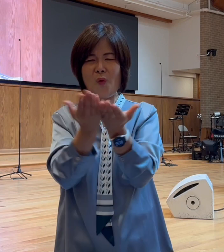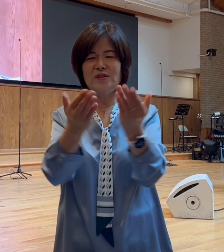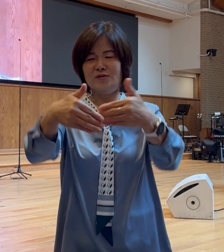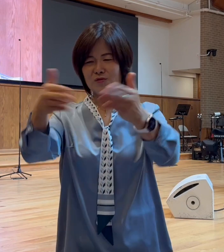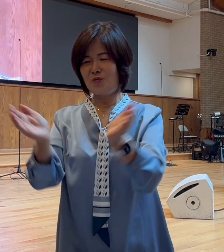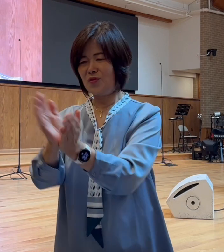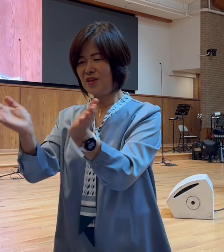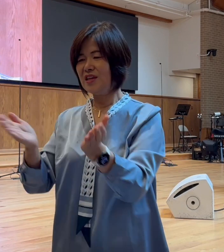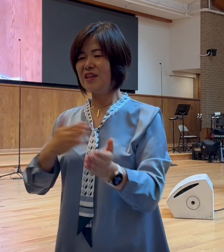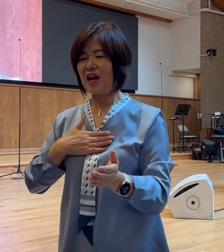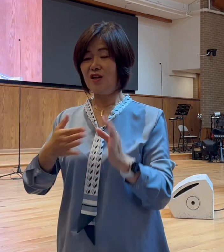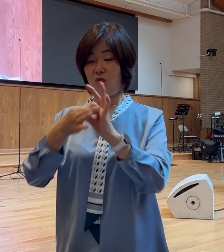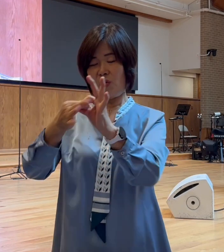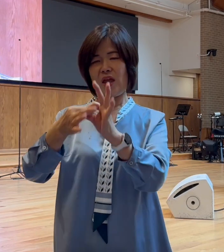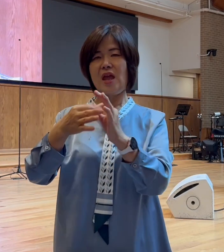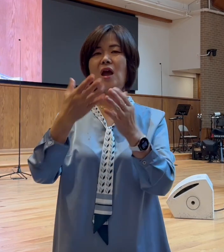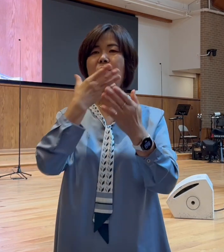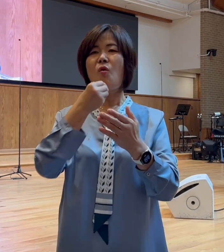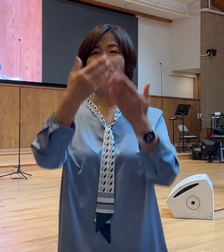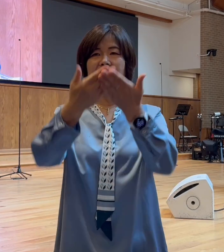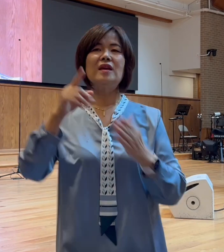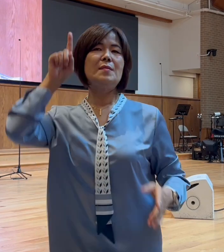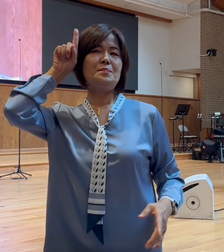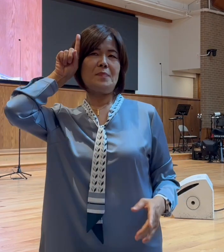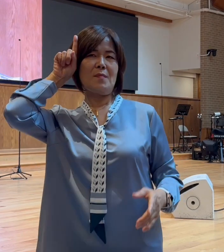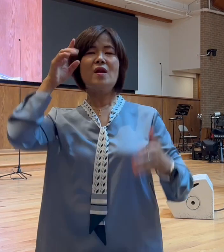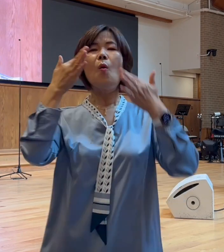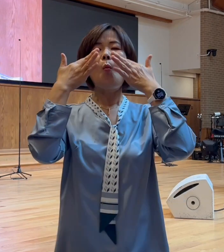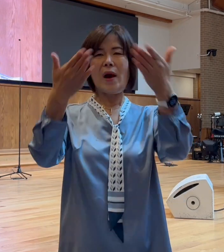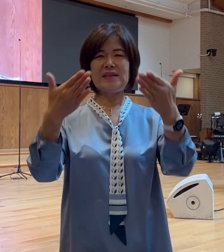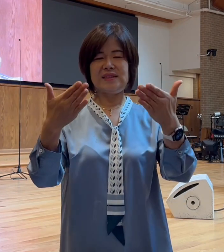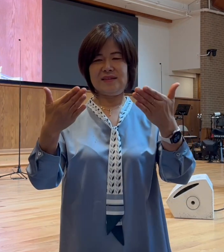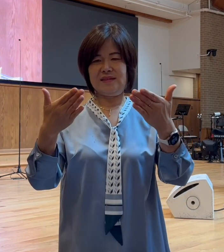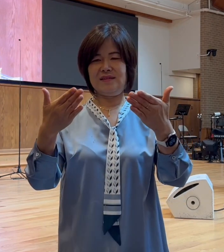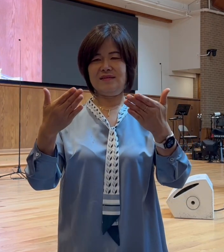나를 통해 복을 받는 이 일이 100% 확실하게